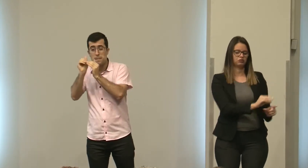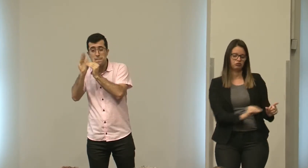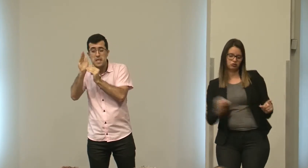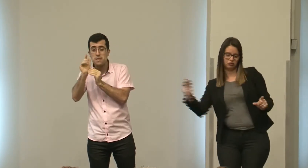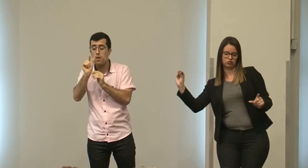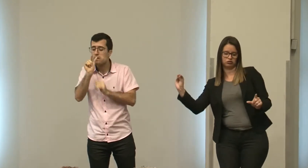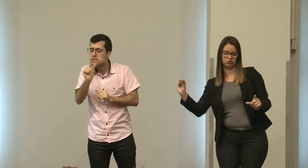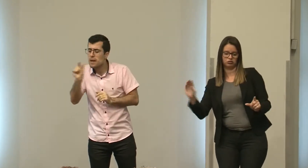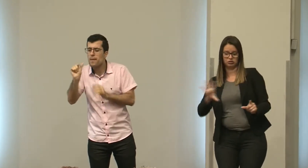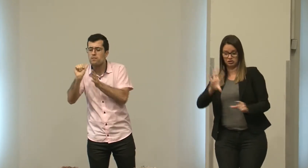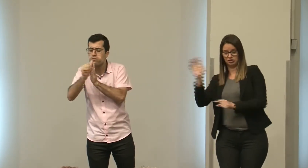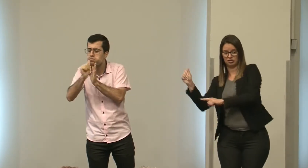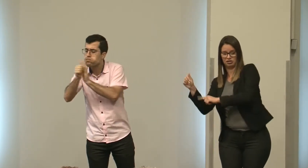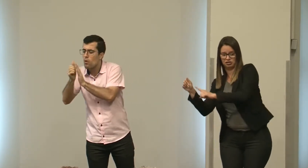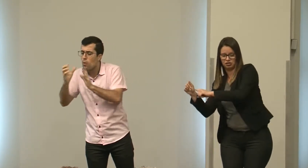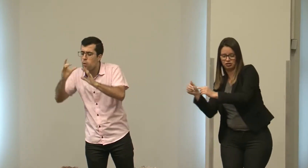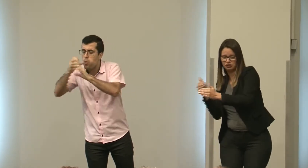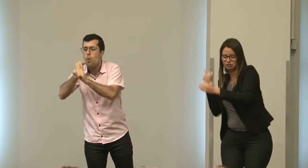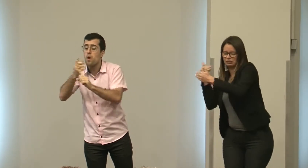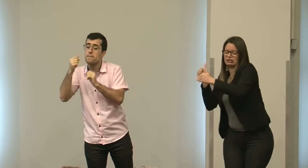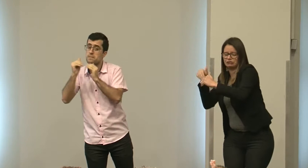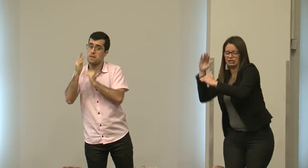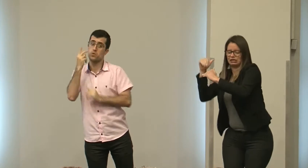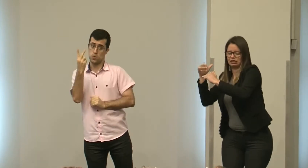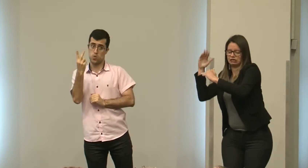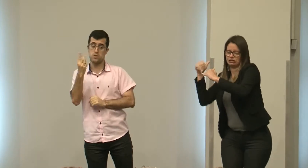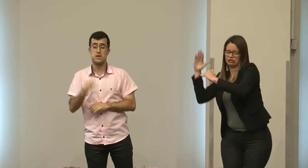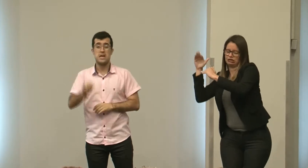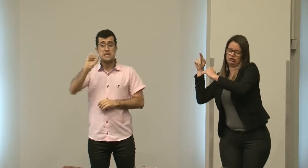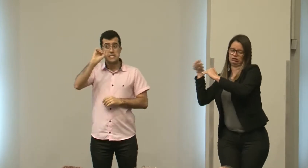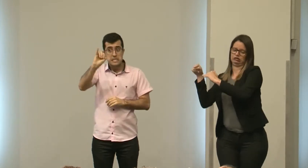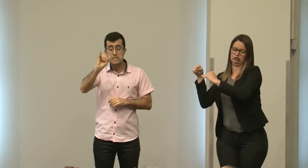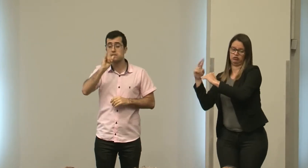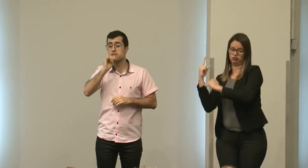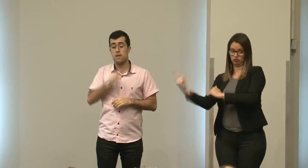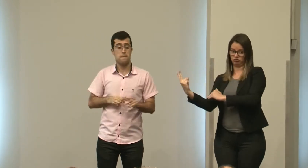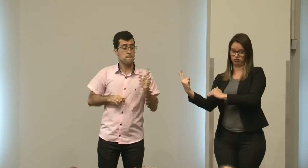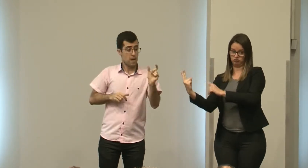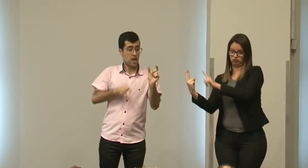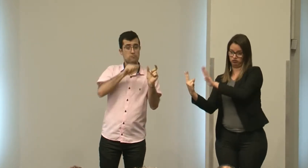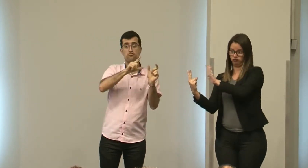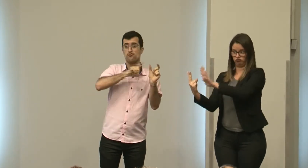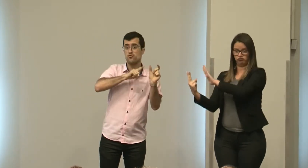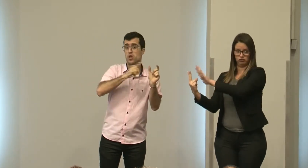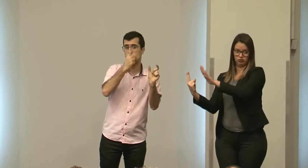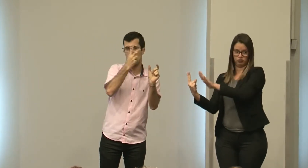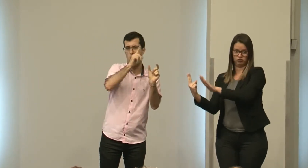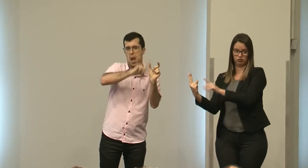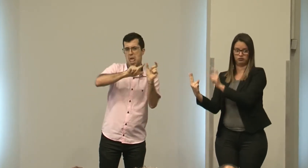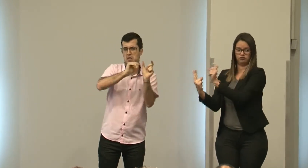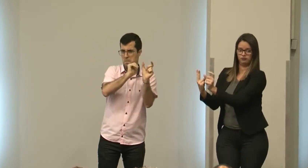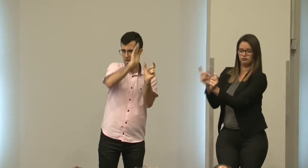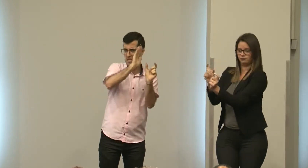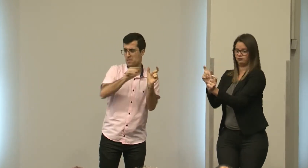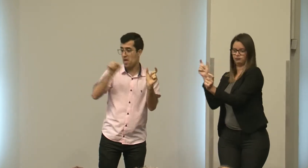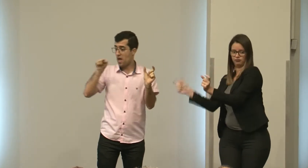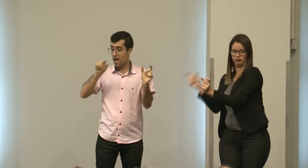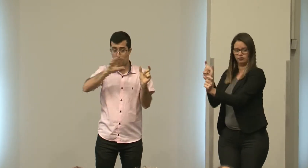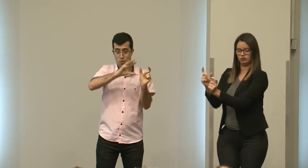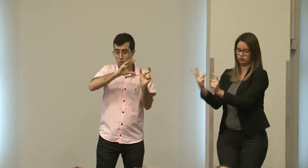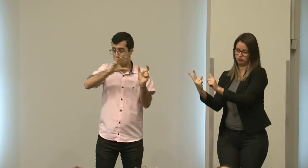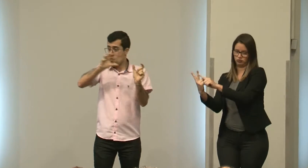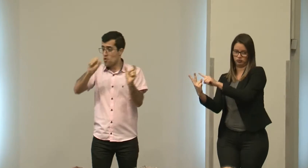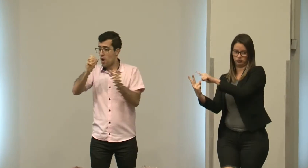Quando nós trazemos esse empréstimo para a língua de sinais, quais são os segmentos mínimos? Os critérios são 2.